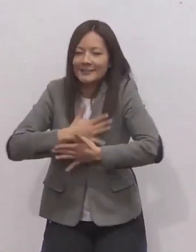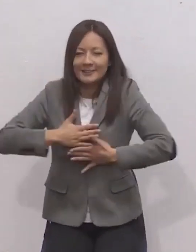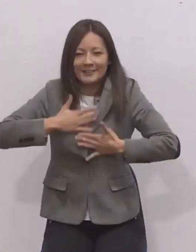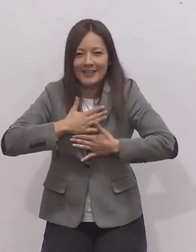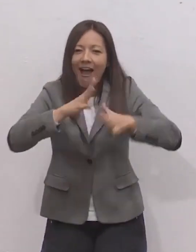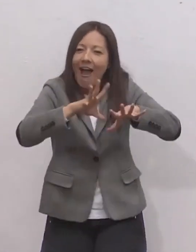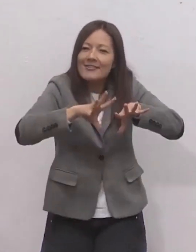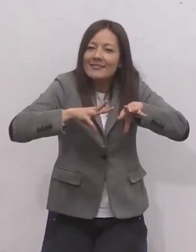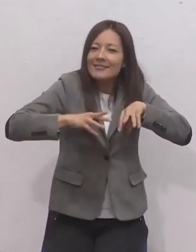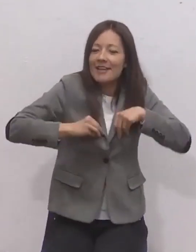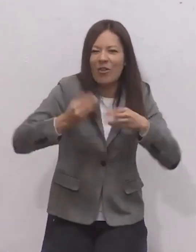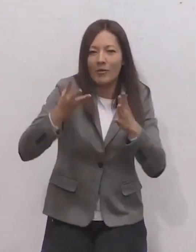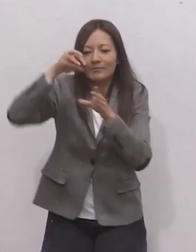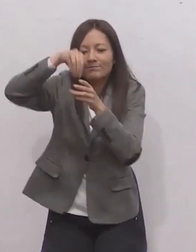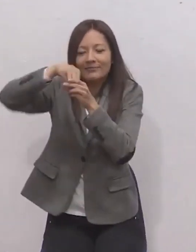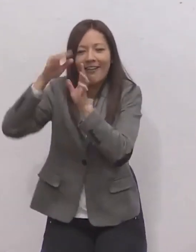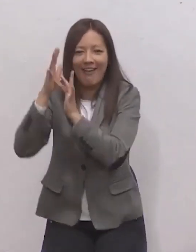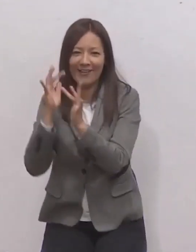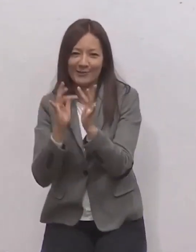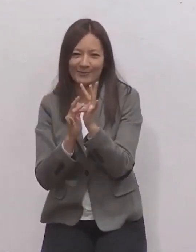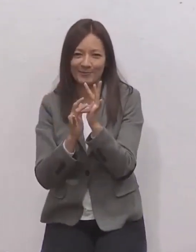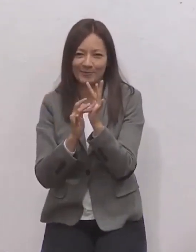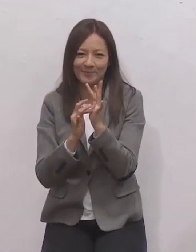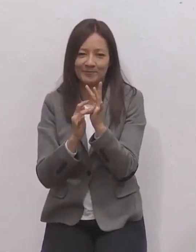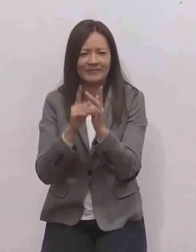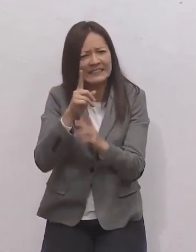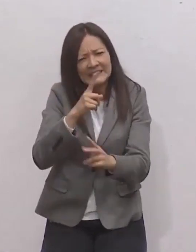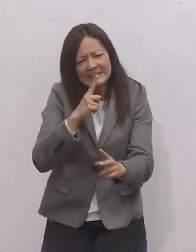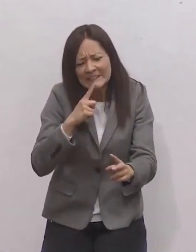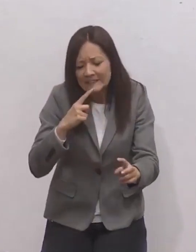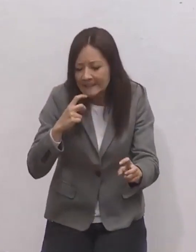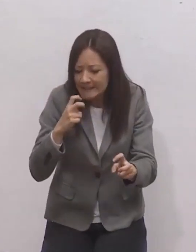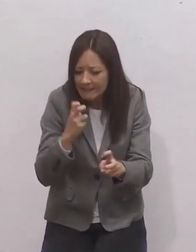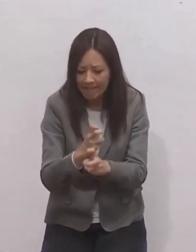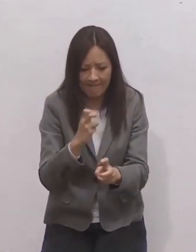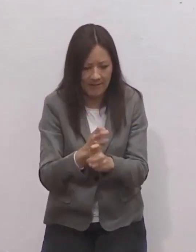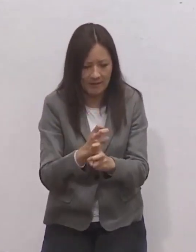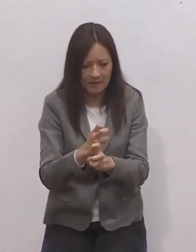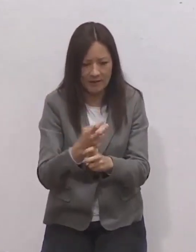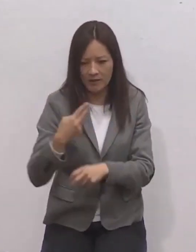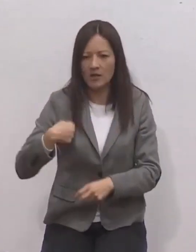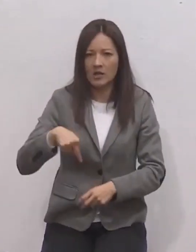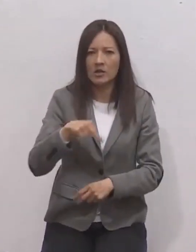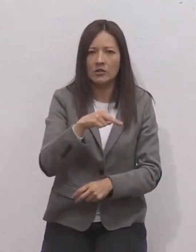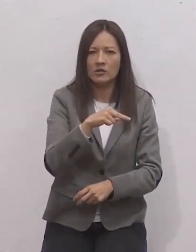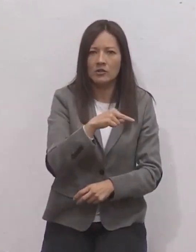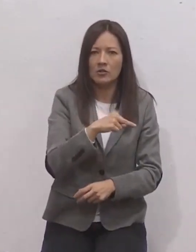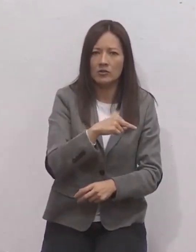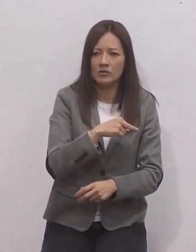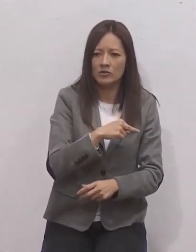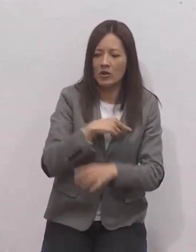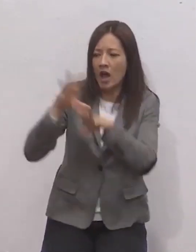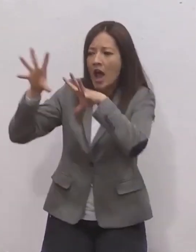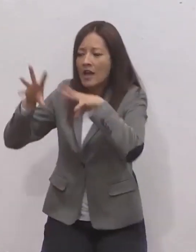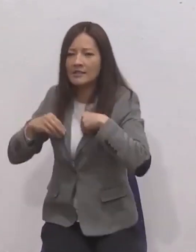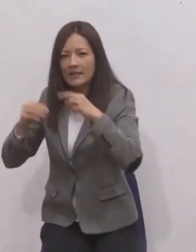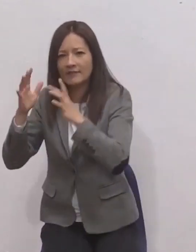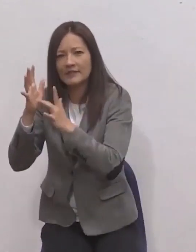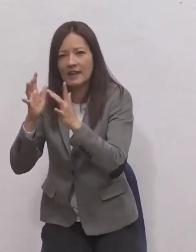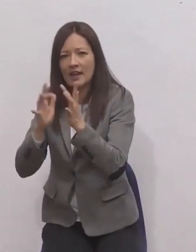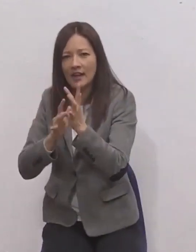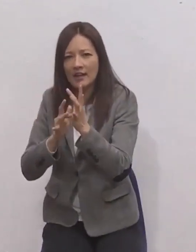el amado. Y entre más difícil hubiera sido que nosotros hubiéramos llegado a sus pies, eso es